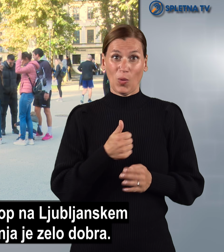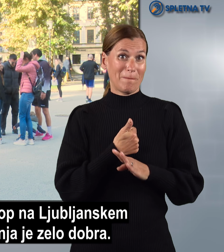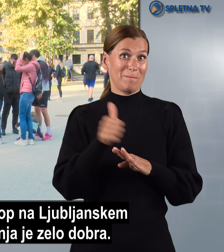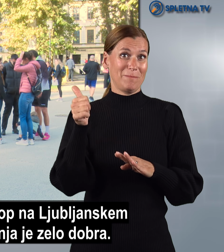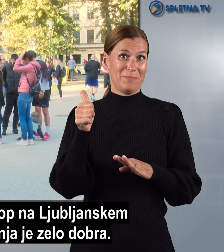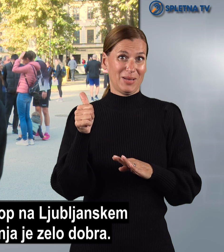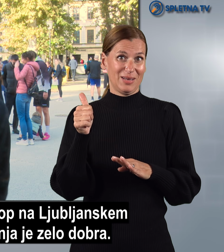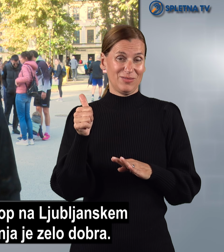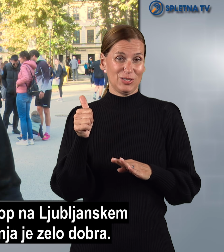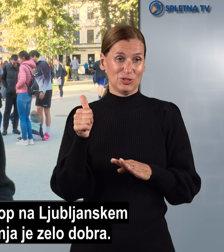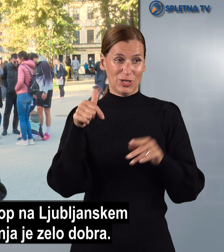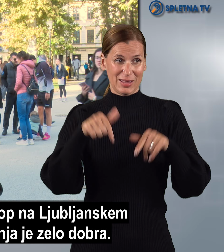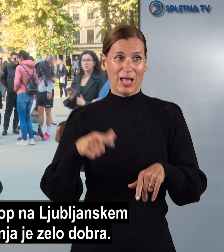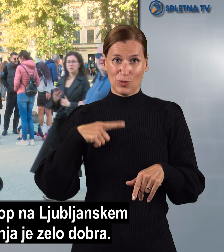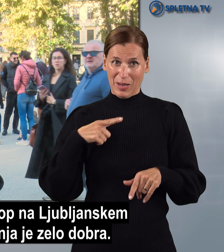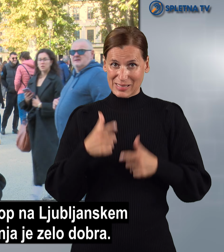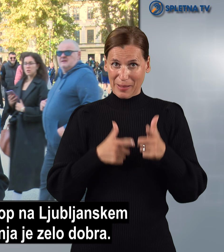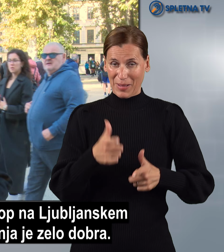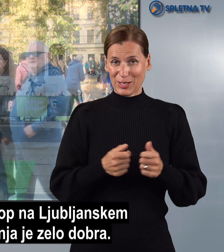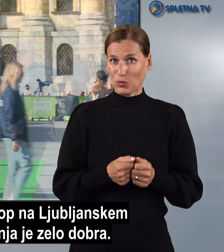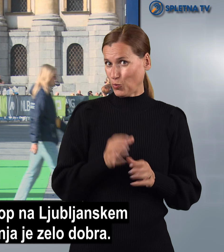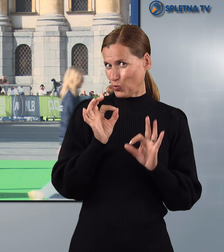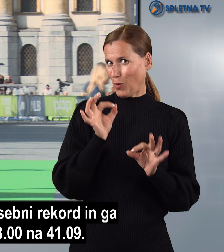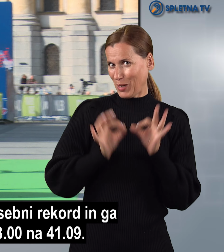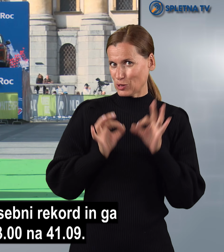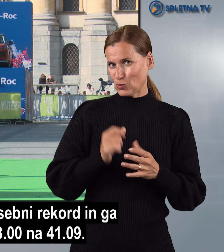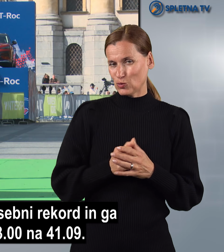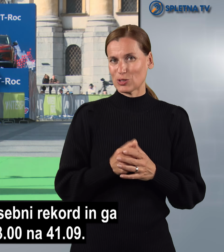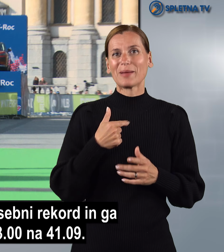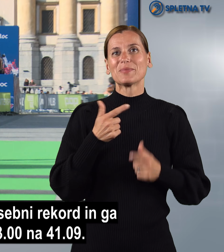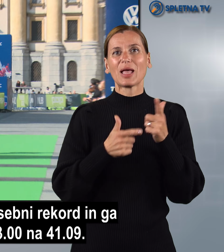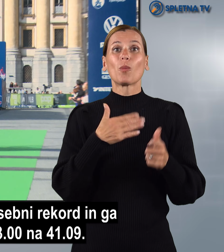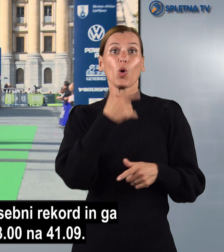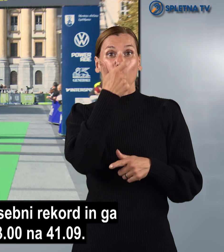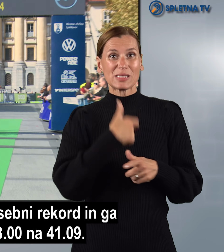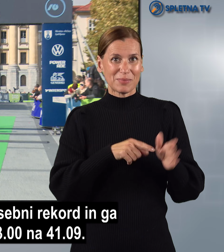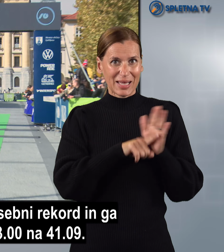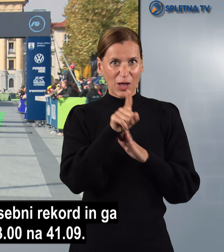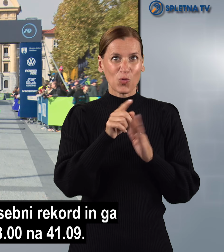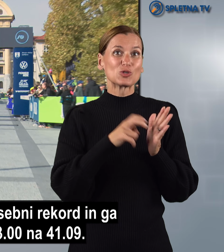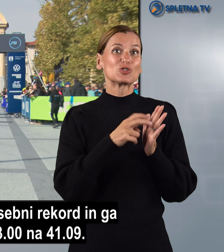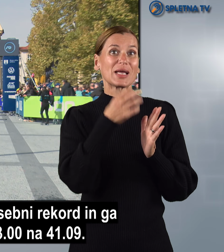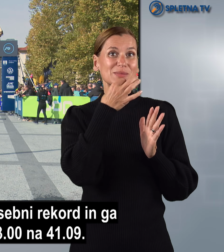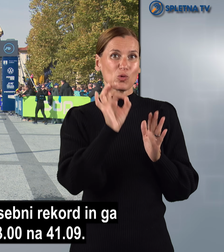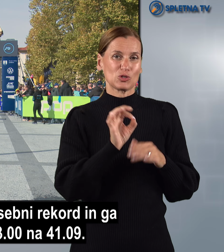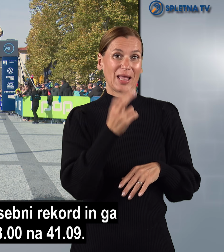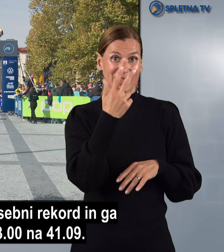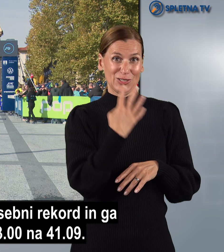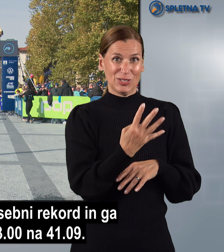To je moj prvič, ki sem imela na Ljubljanskem maratonu. Izkušnja je zelo dobra. Tekel sem svoj osebni rekord in ga izboljšal